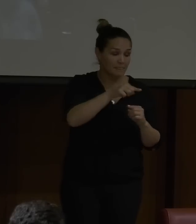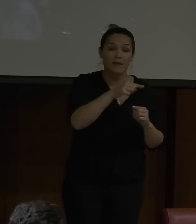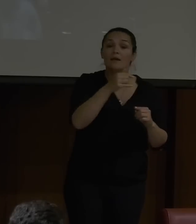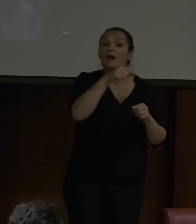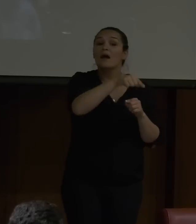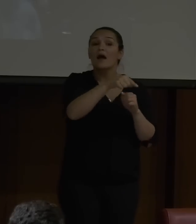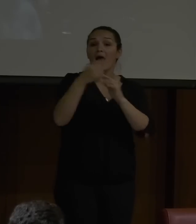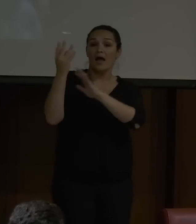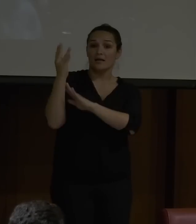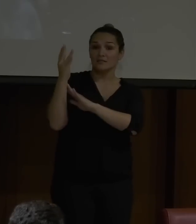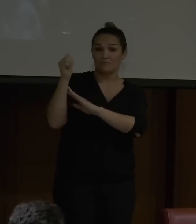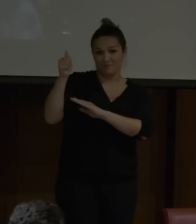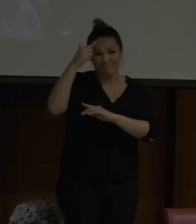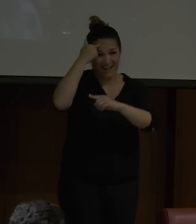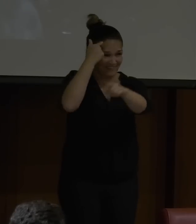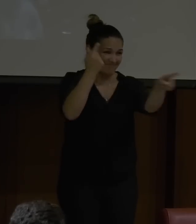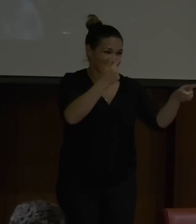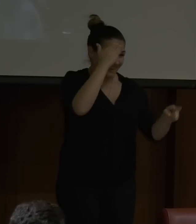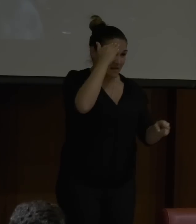de Woody Allen no es nada nuevo para nosotros.